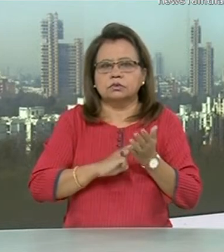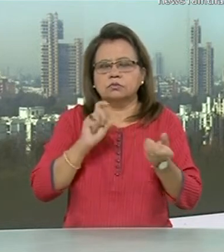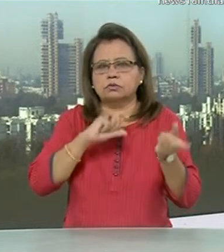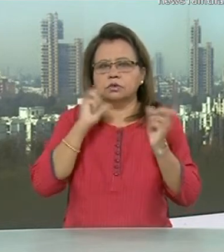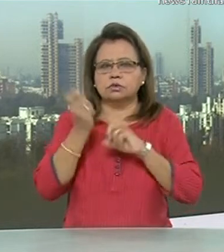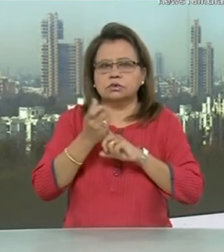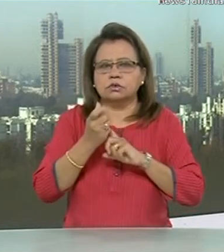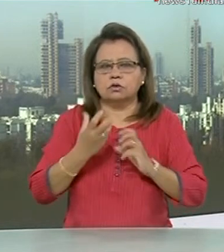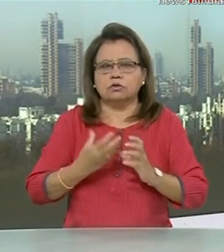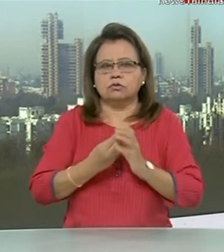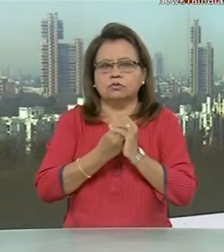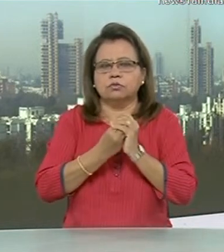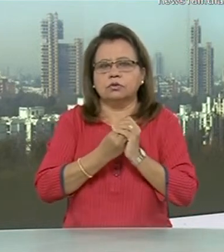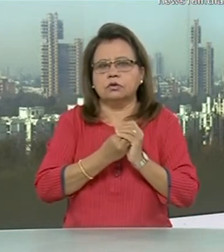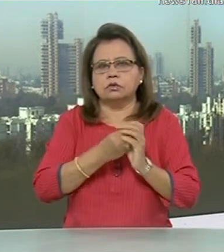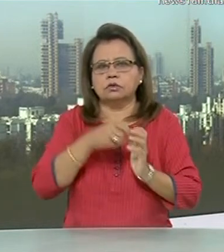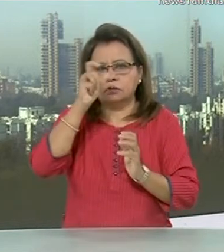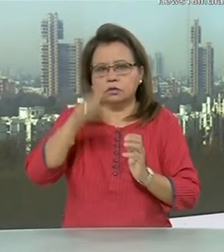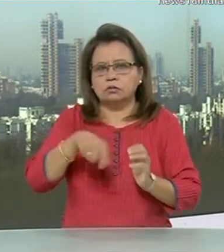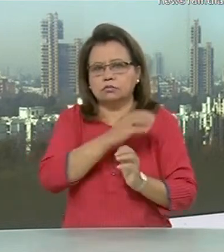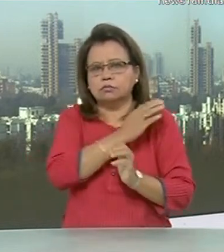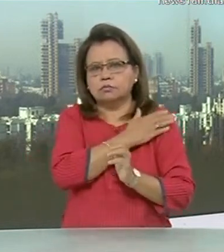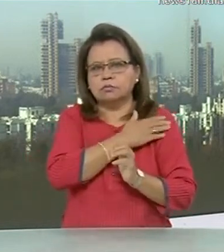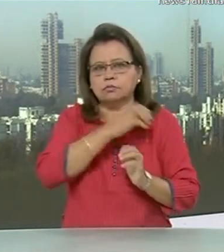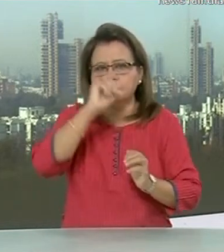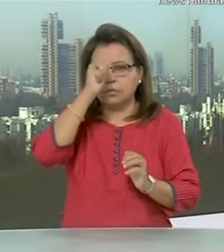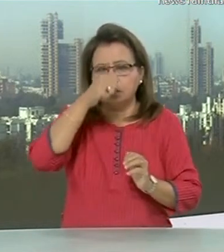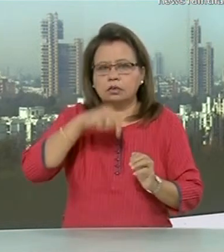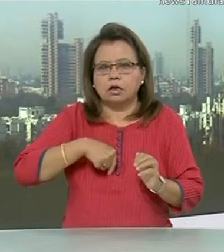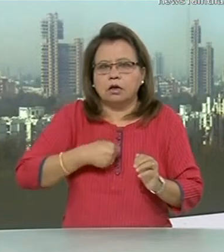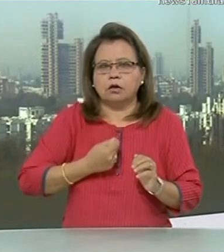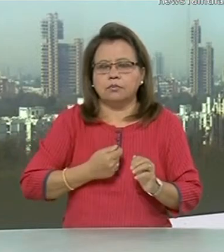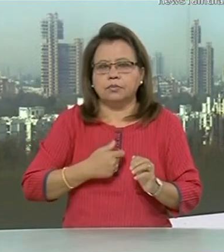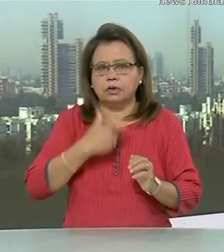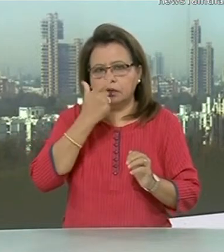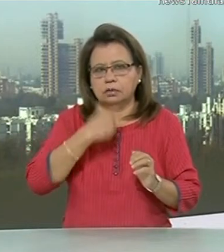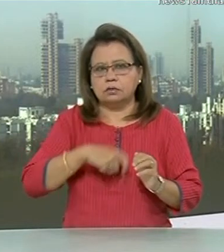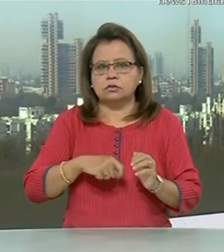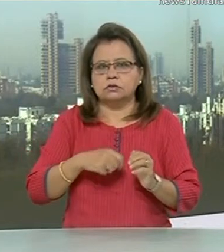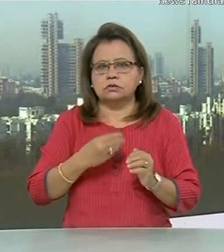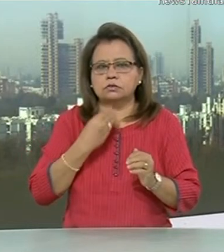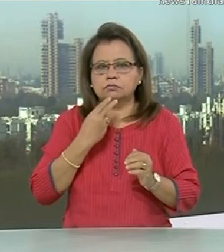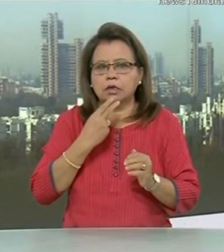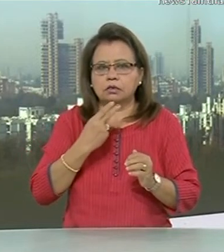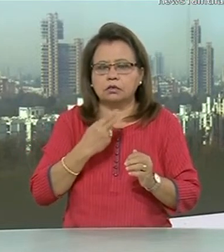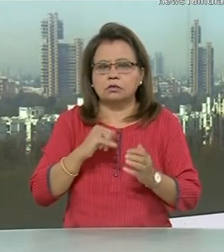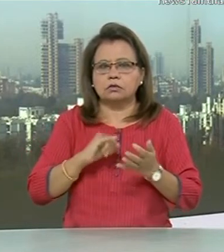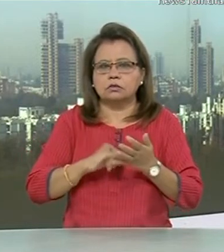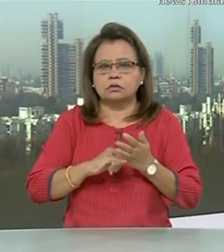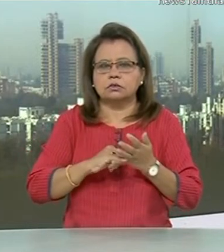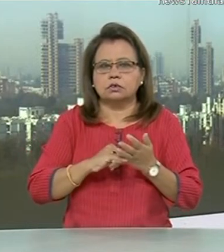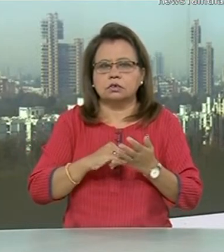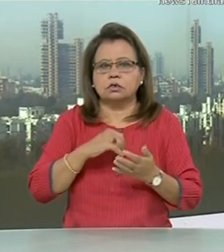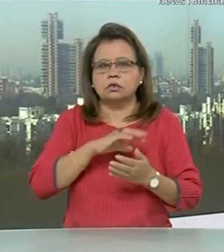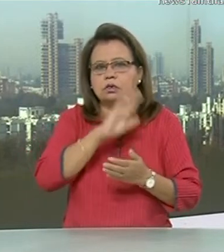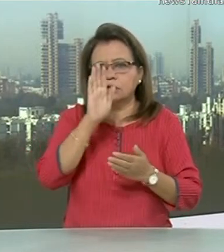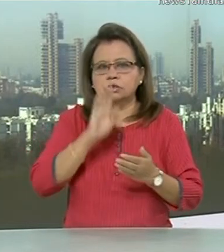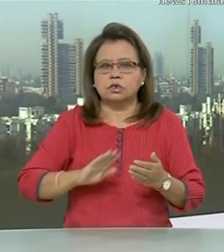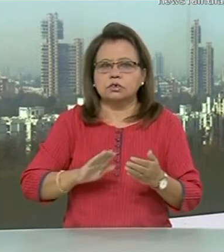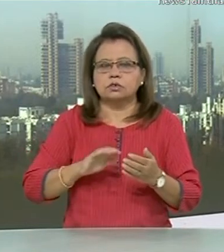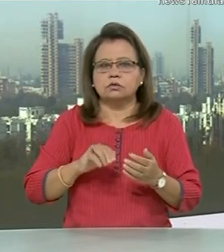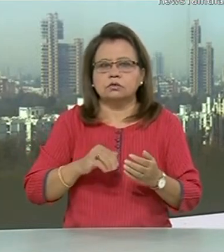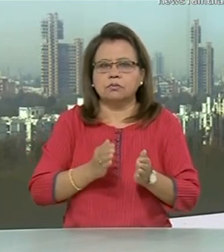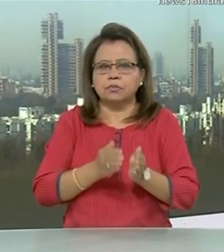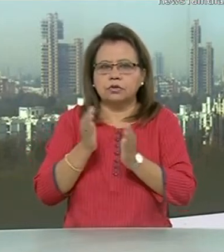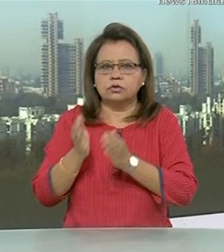के एक जिम्मेदार सदस्य होने के नाते अपने अनुभव साझा करने और अश्लील पड़ोस